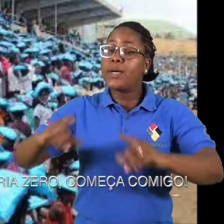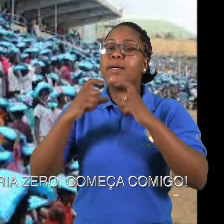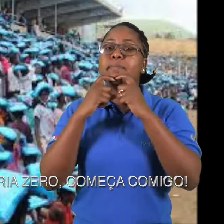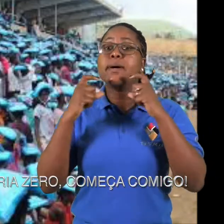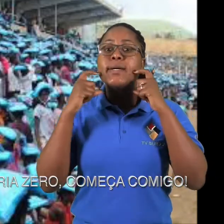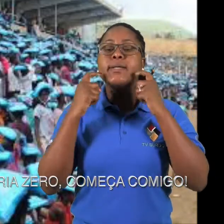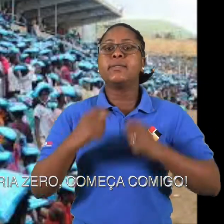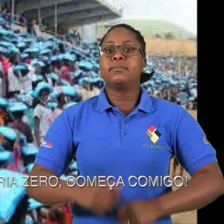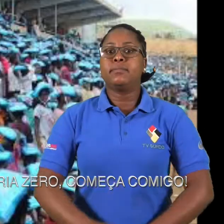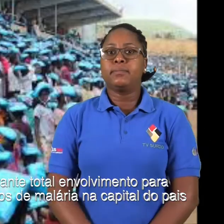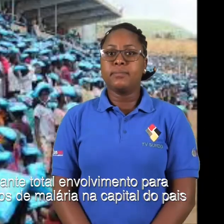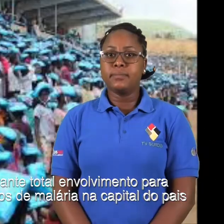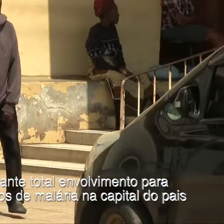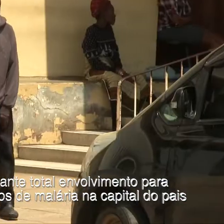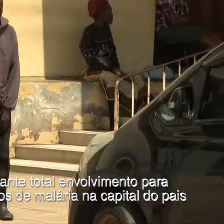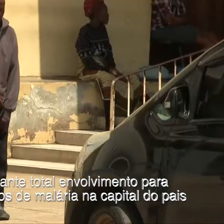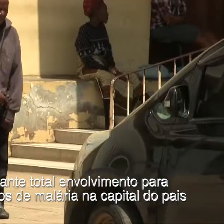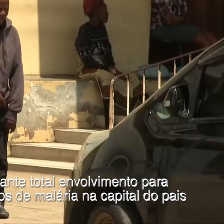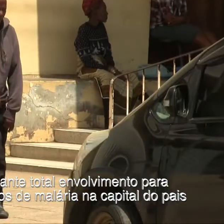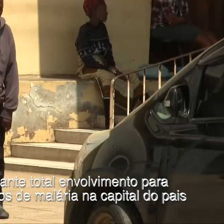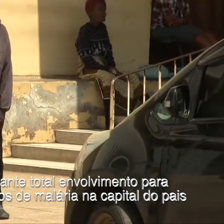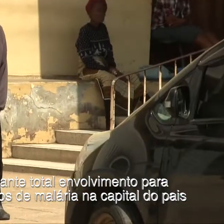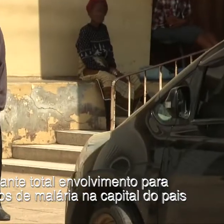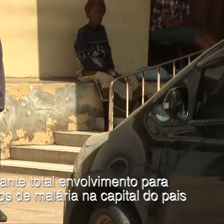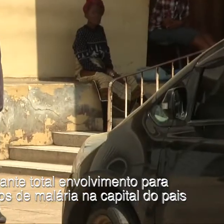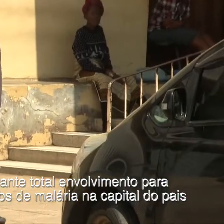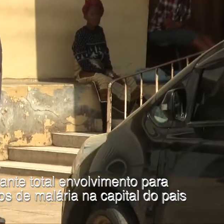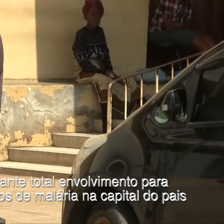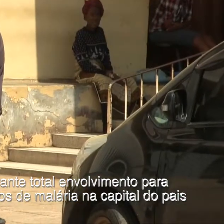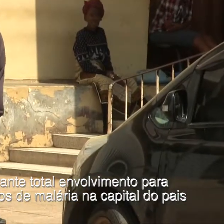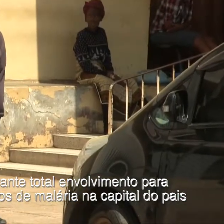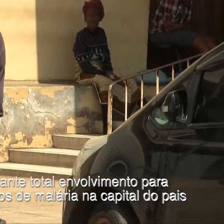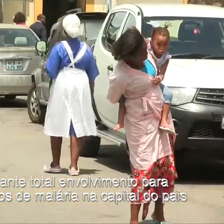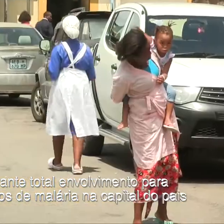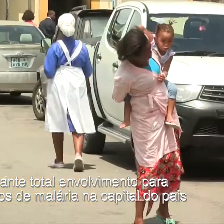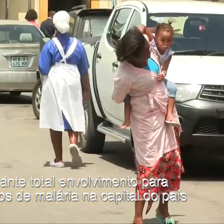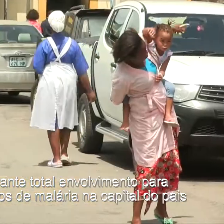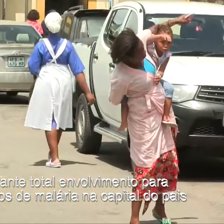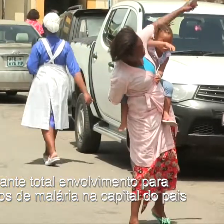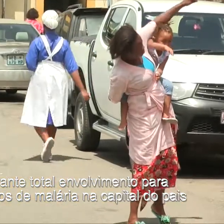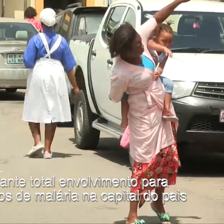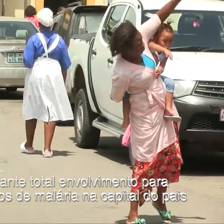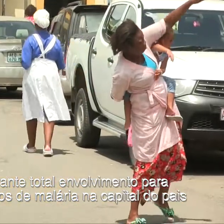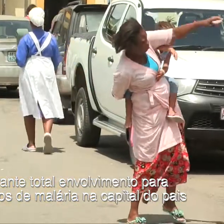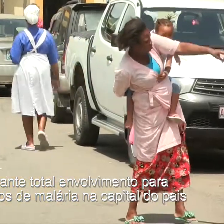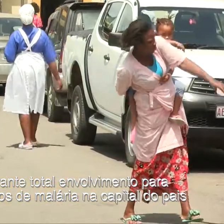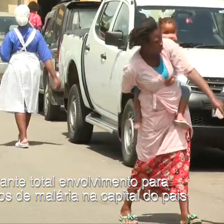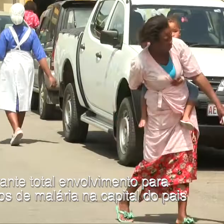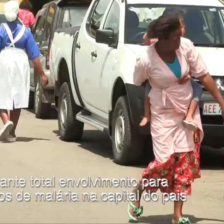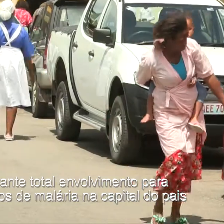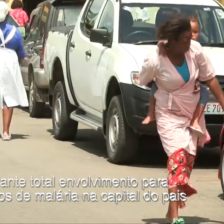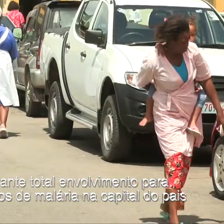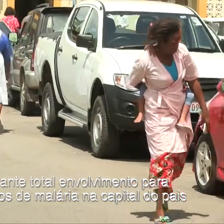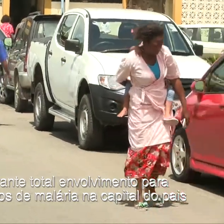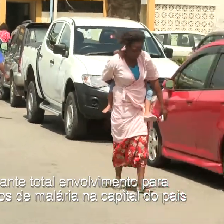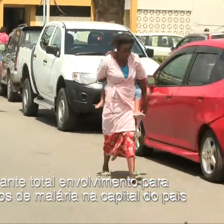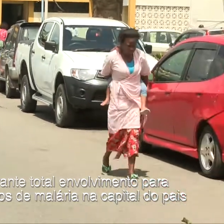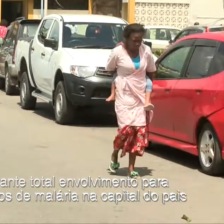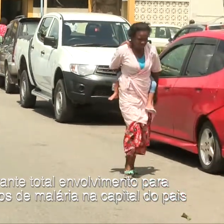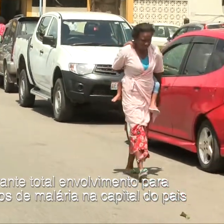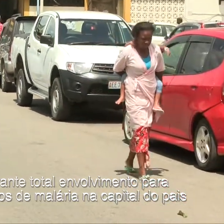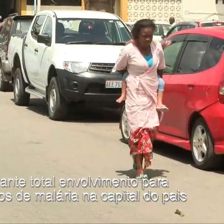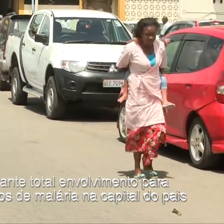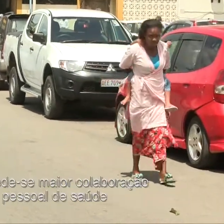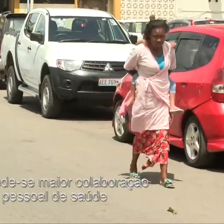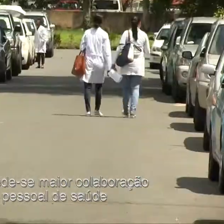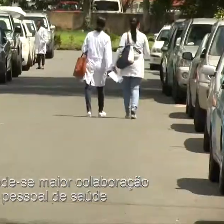Zero Começa Comigo. O setor de saúde garante total envolvimento para a redução contínua dos casos de malária na